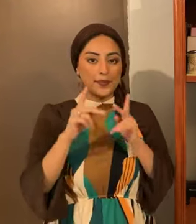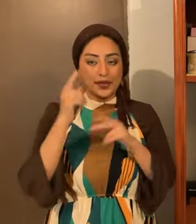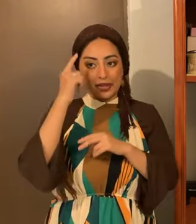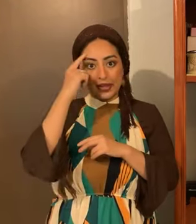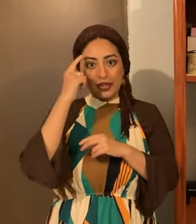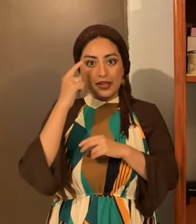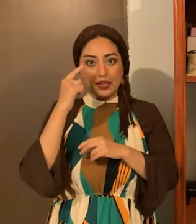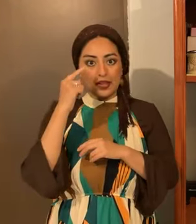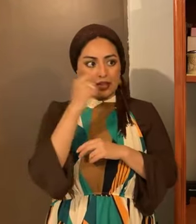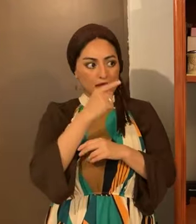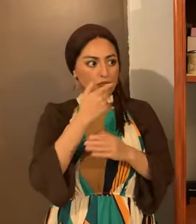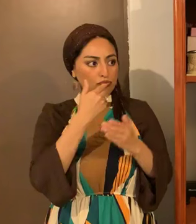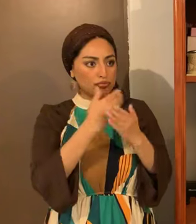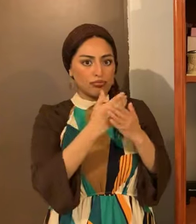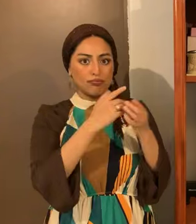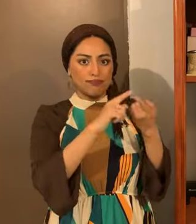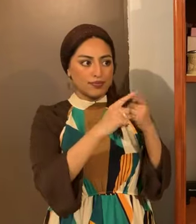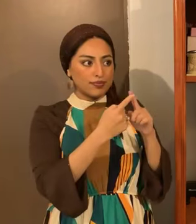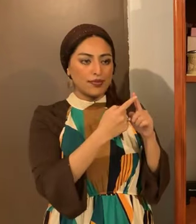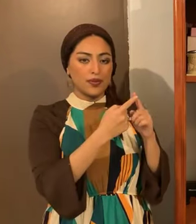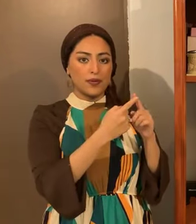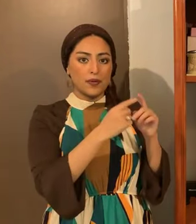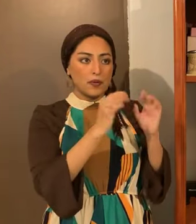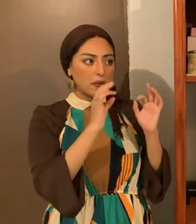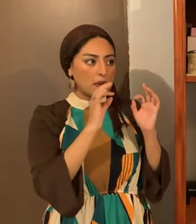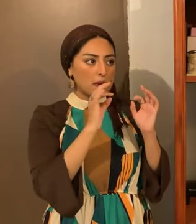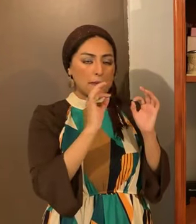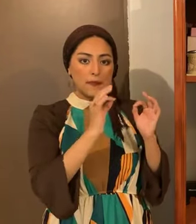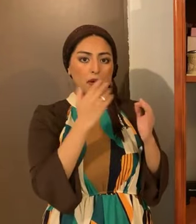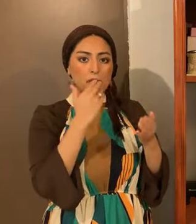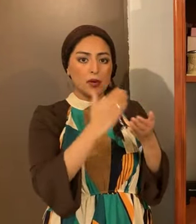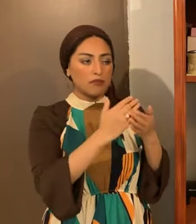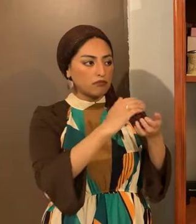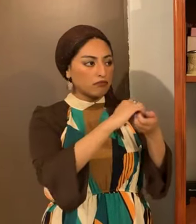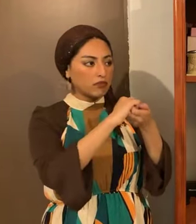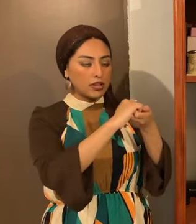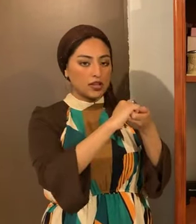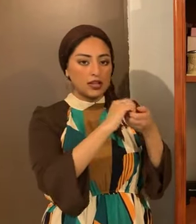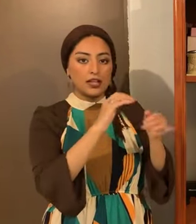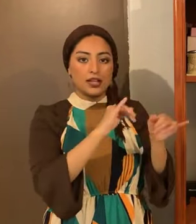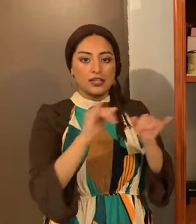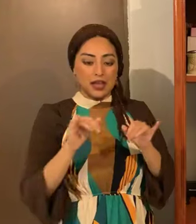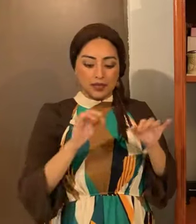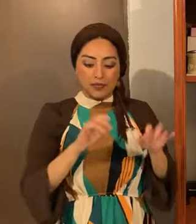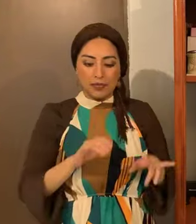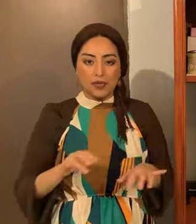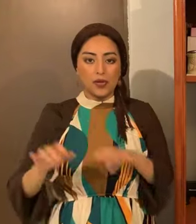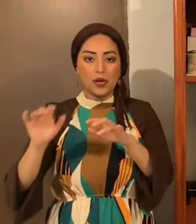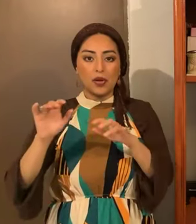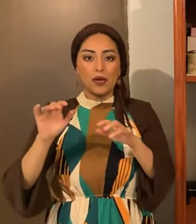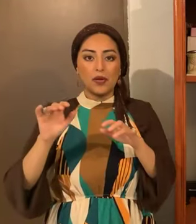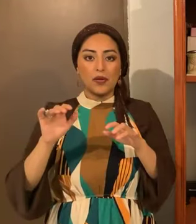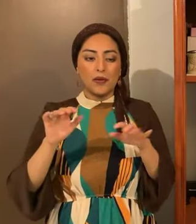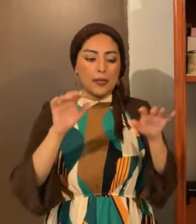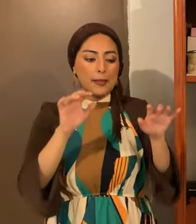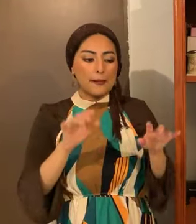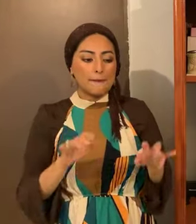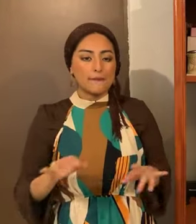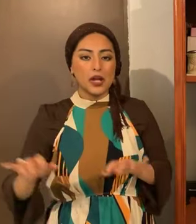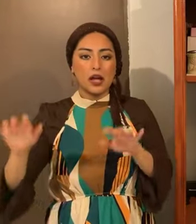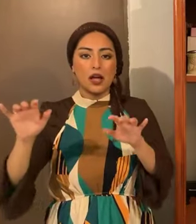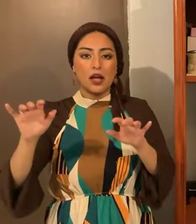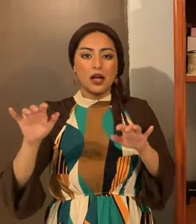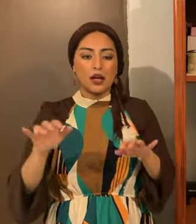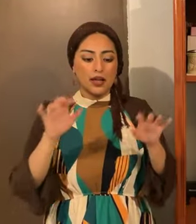tienen una amistad armoniosa o están en armonía. Es precisamente por eso, ¿no? Porque las